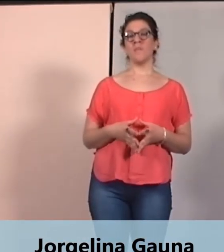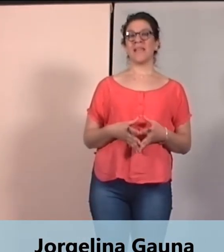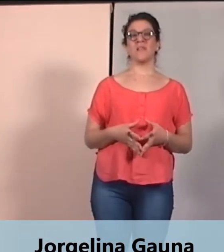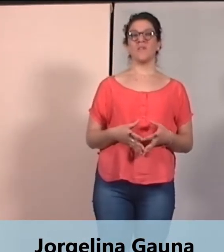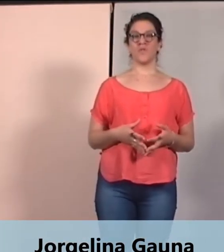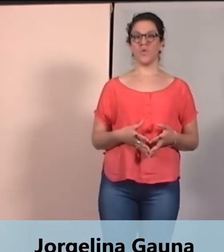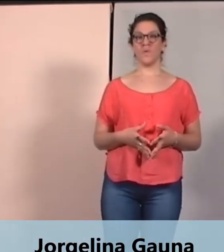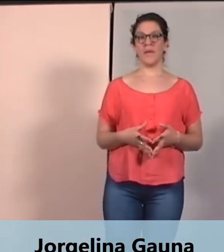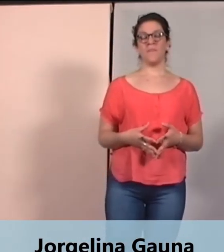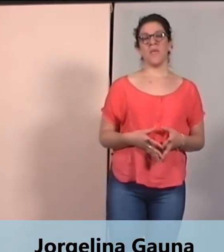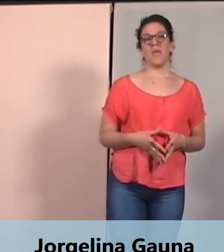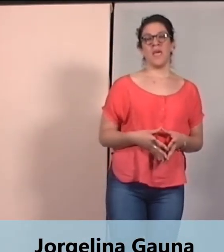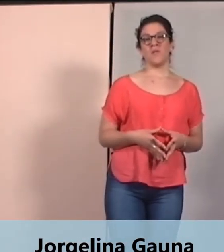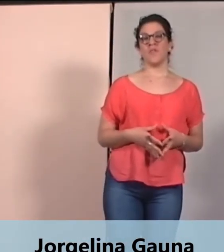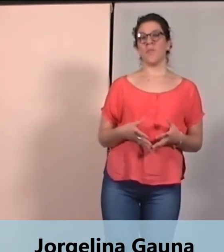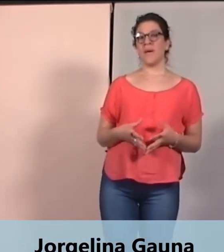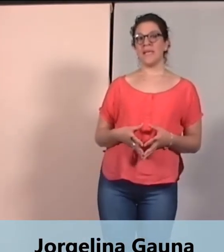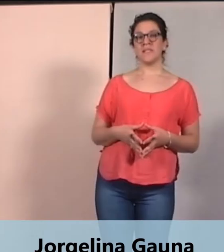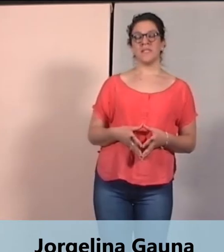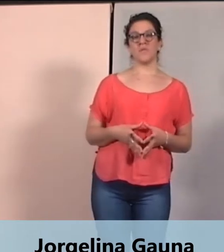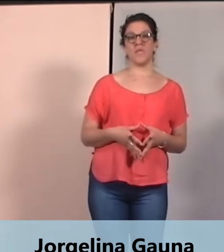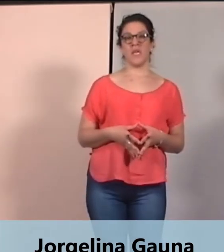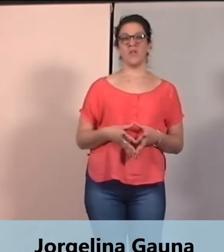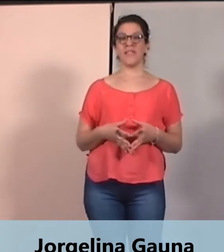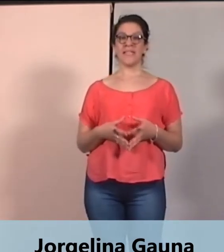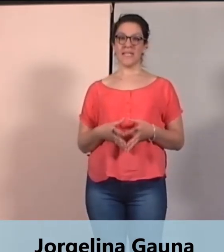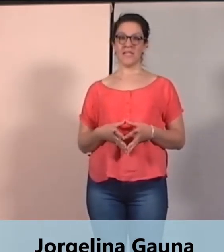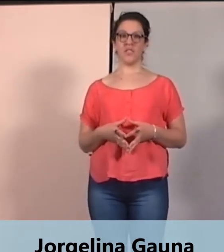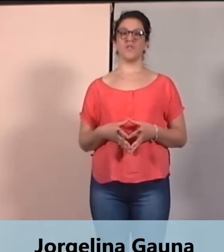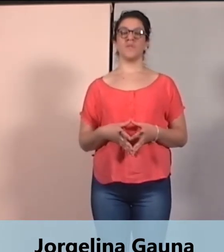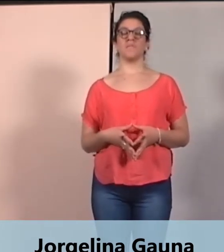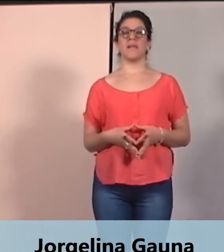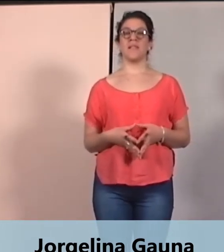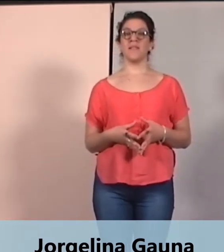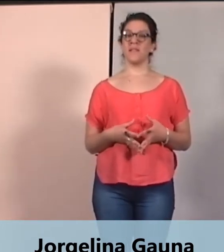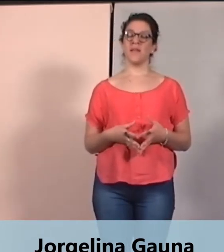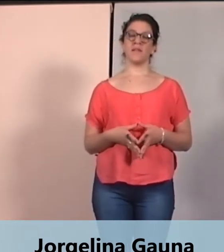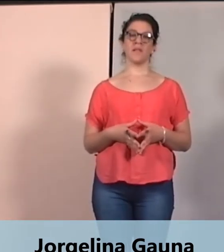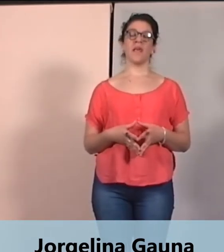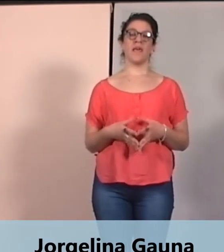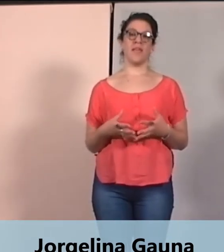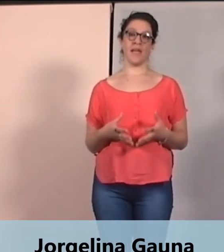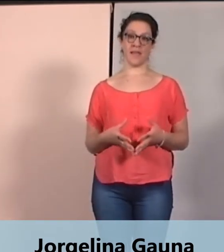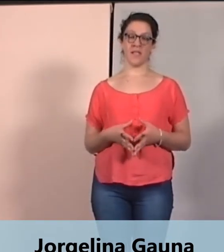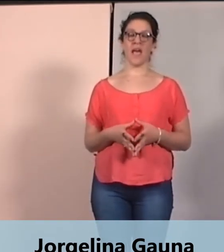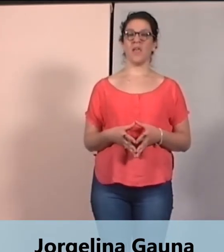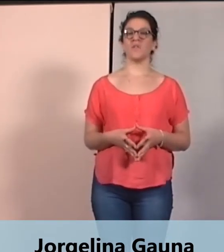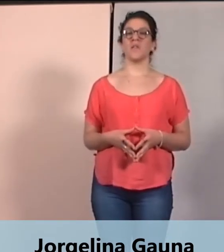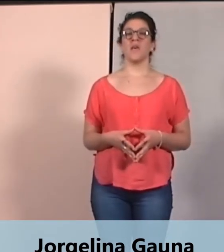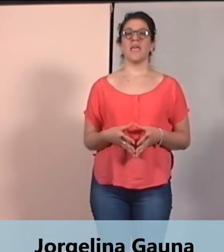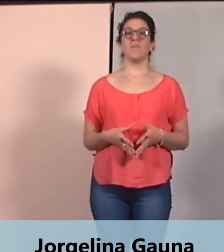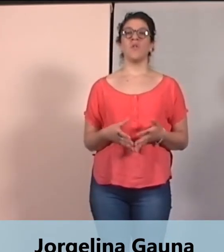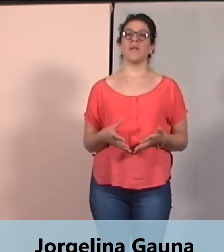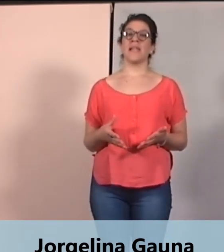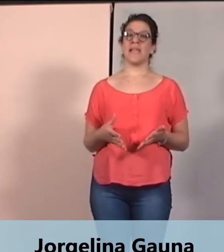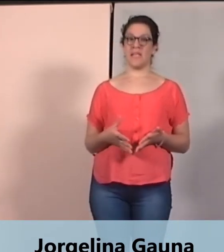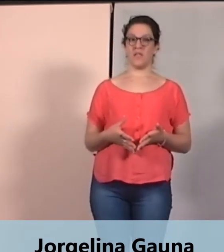martes de octubre En nuestro país se sucedieron tres hechos Bastante desgraciados Que involucran a niños